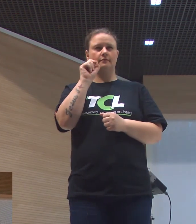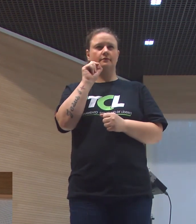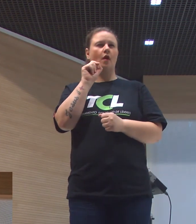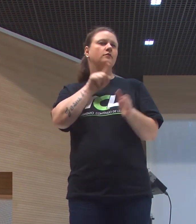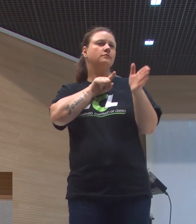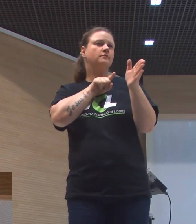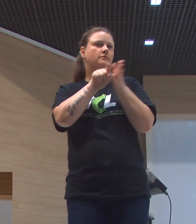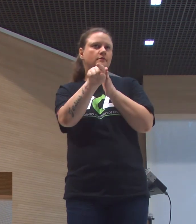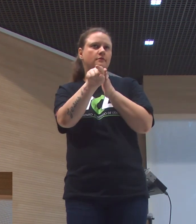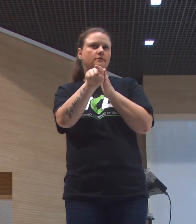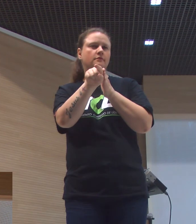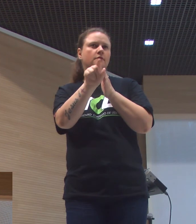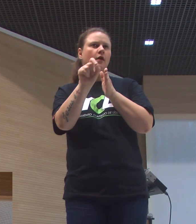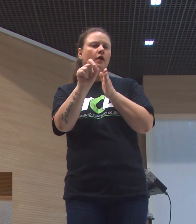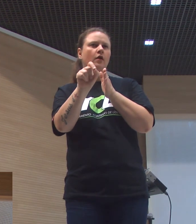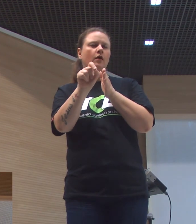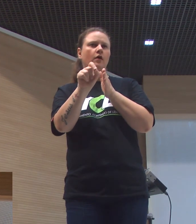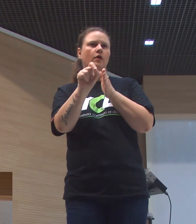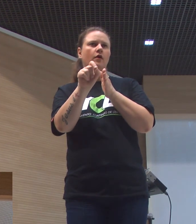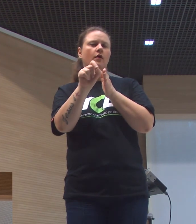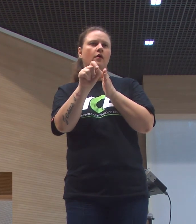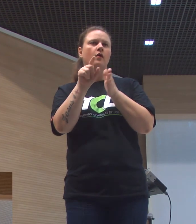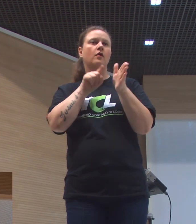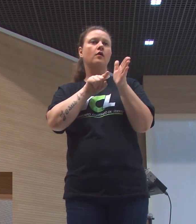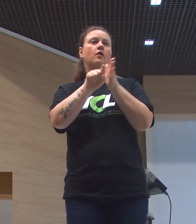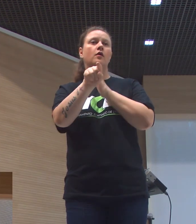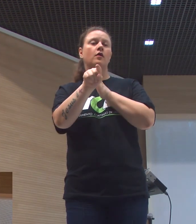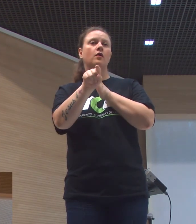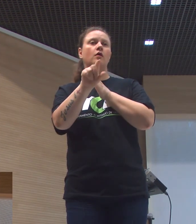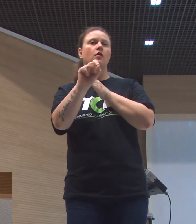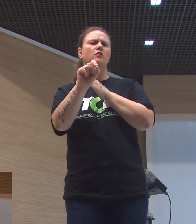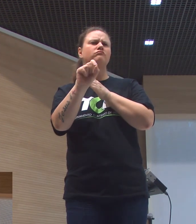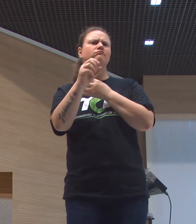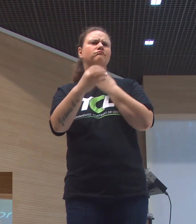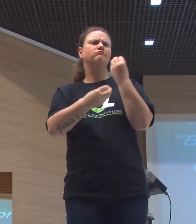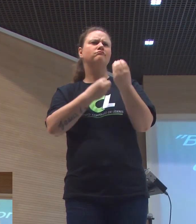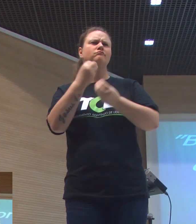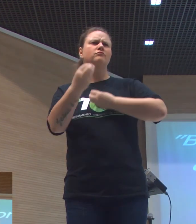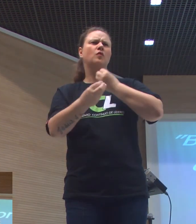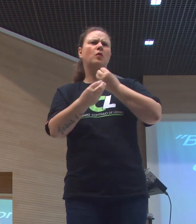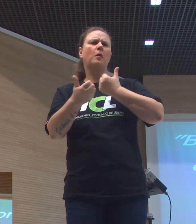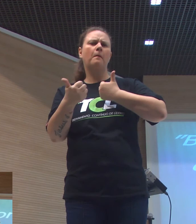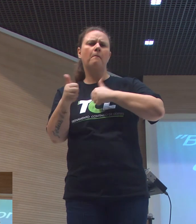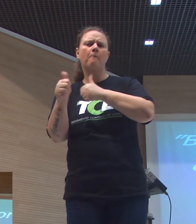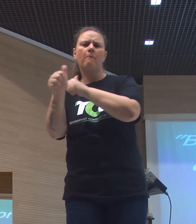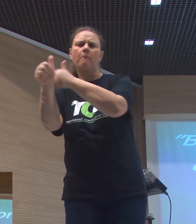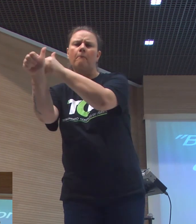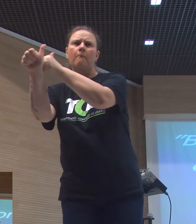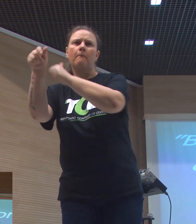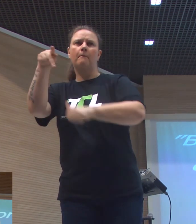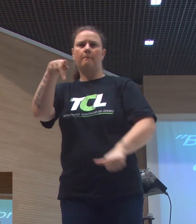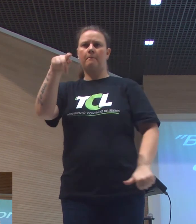pergunta para você colocar a resposta, né? A pergunta é: que tipo de perseguição